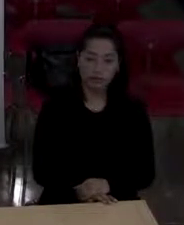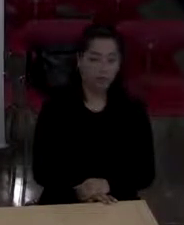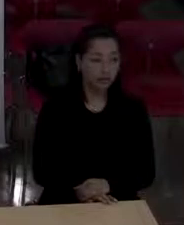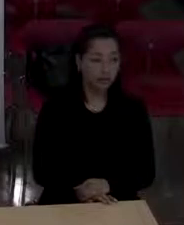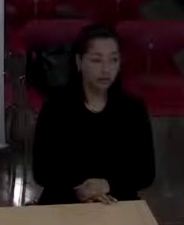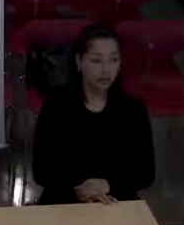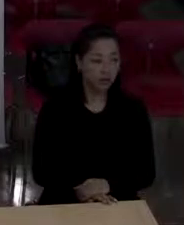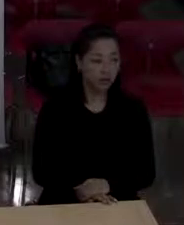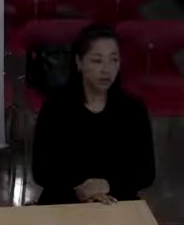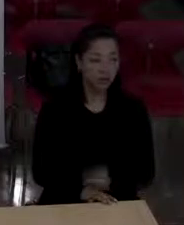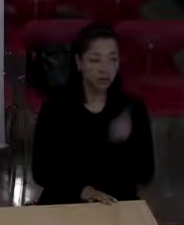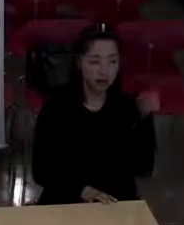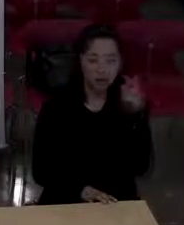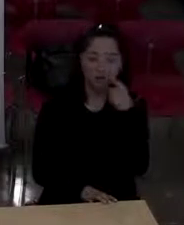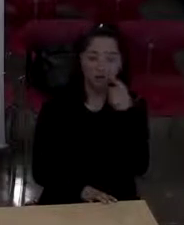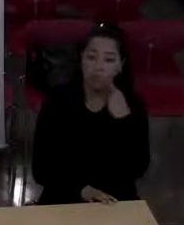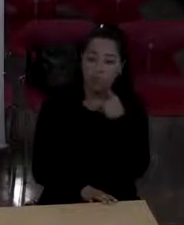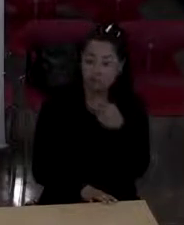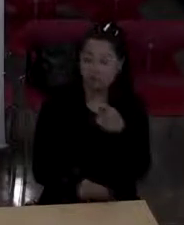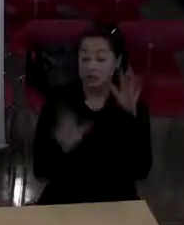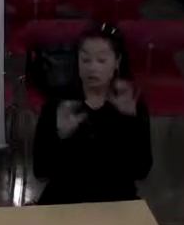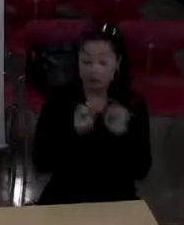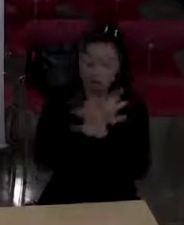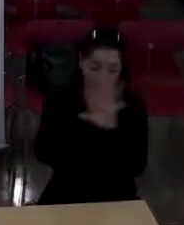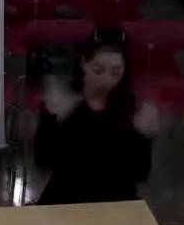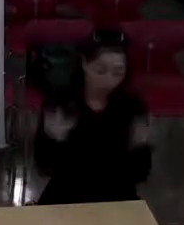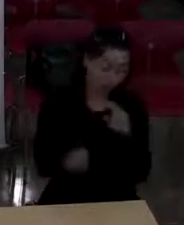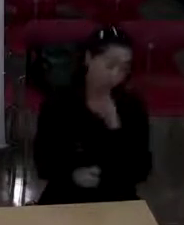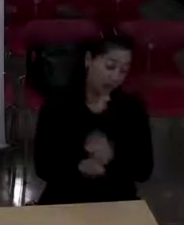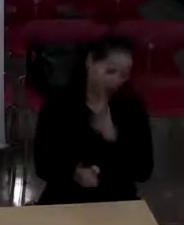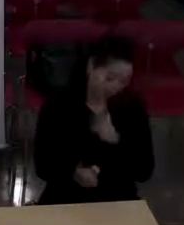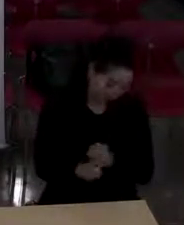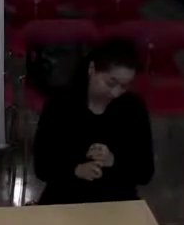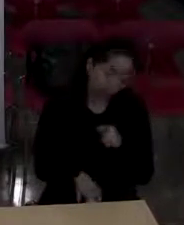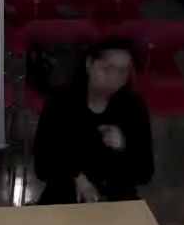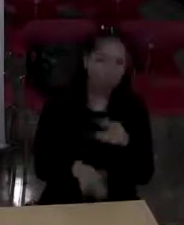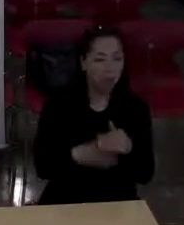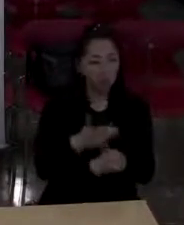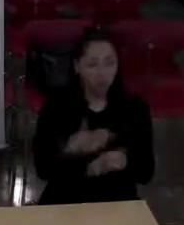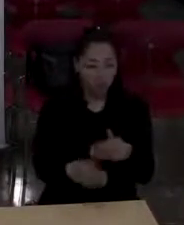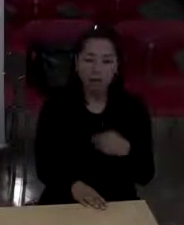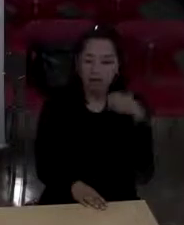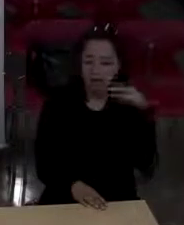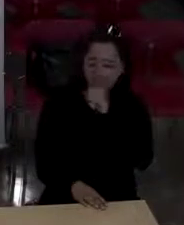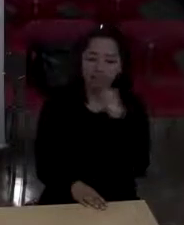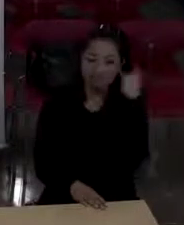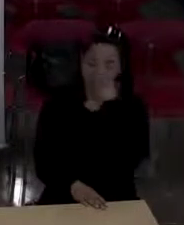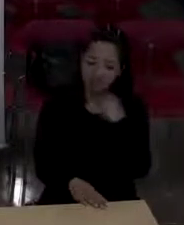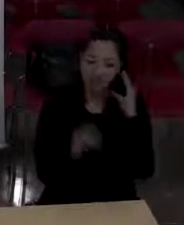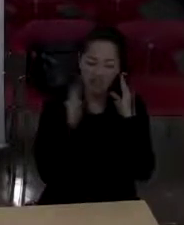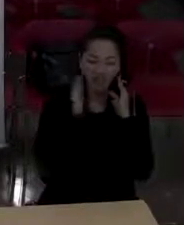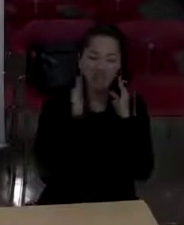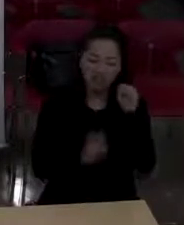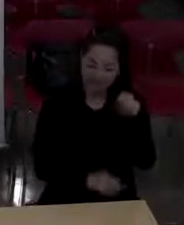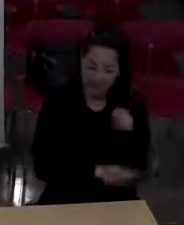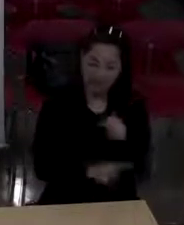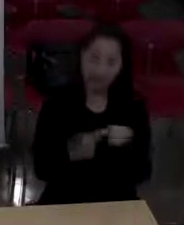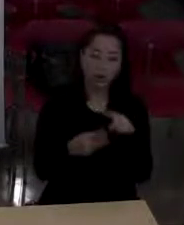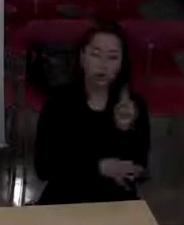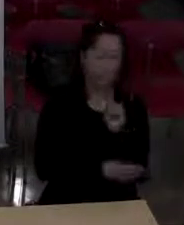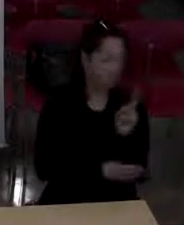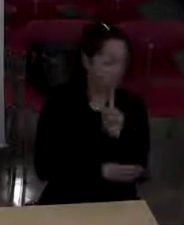pues ahora, claro, comparado con antes, pues va pidiendo cosas, pero con gestos así con la cabeza. En Estados Unidos la